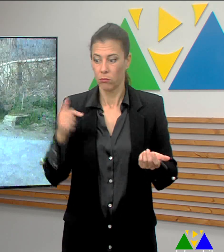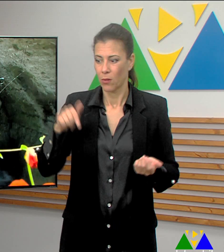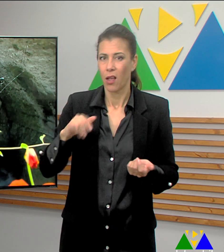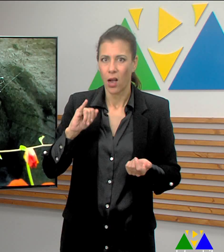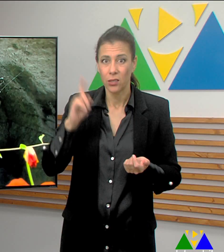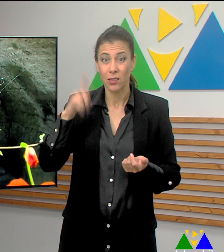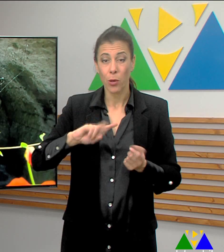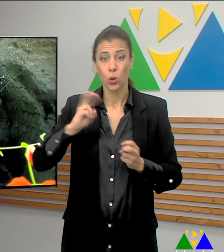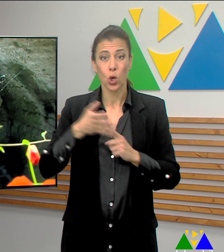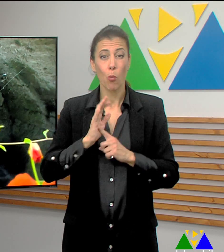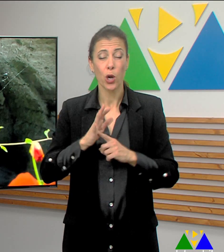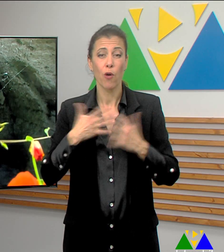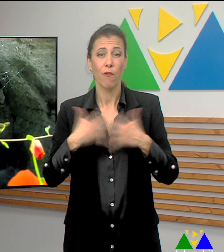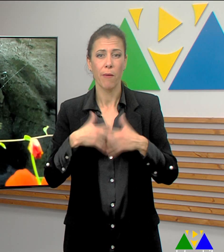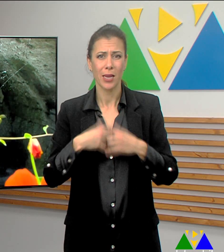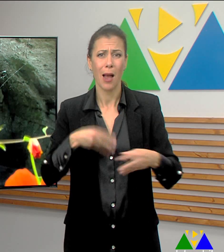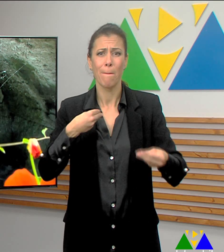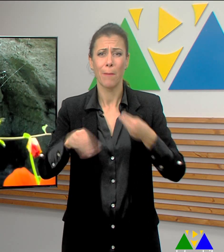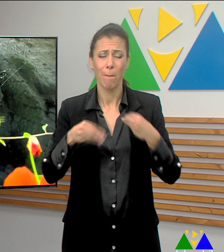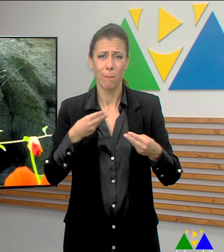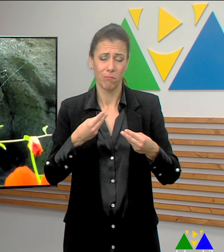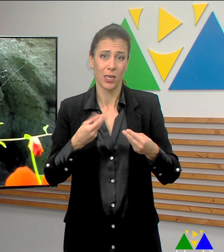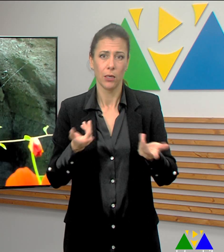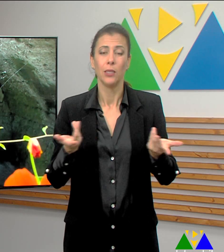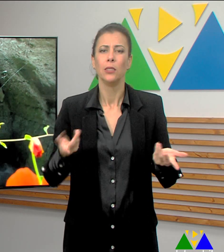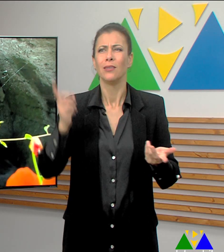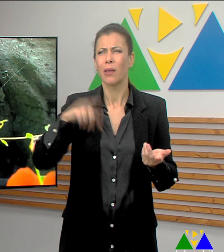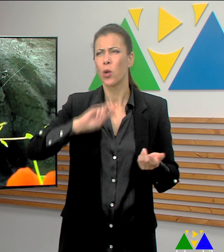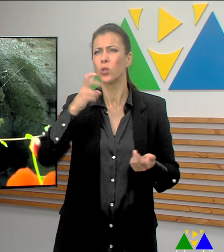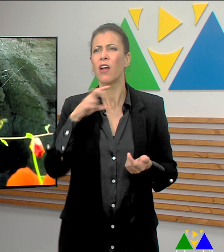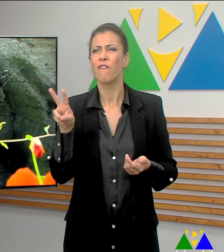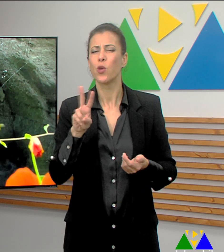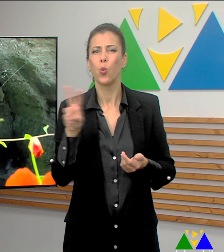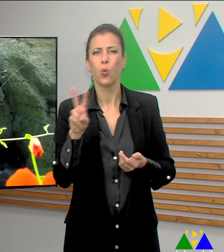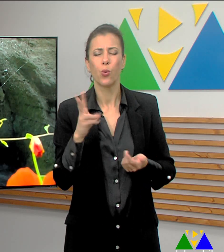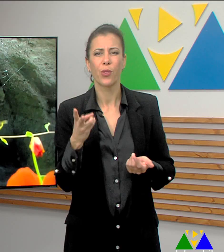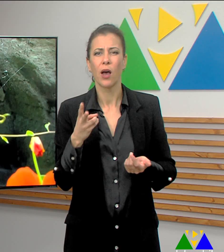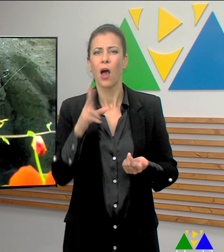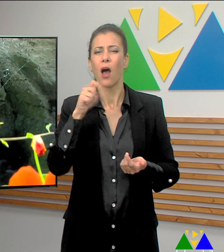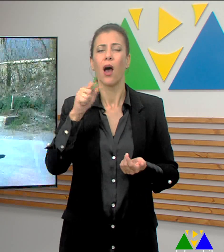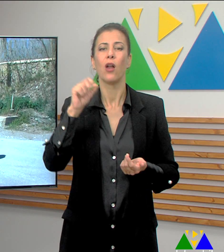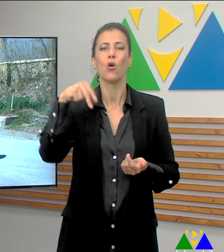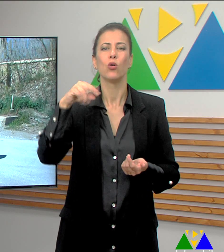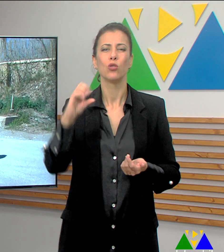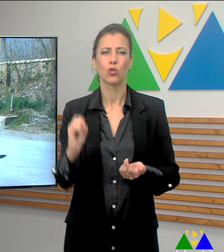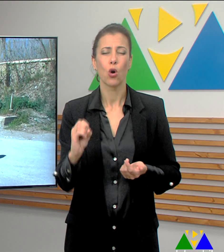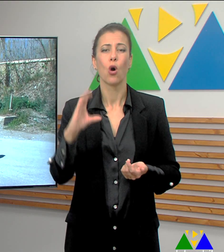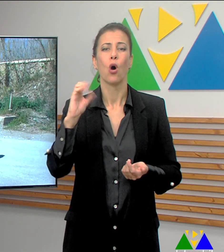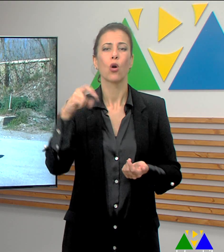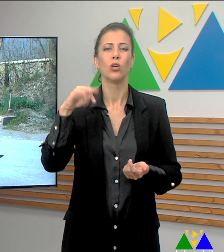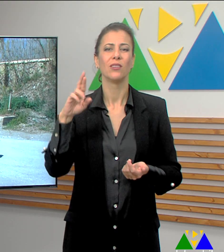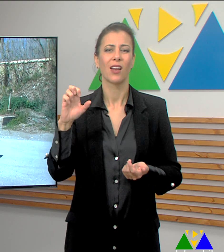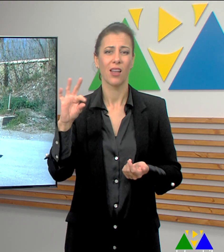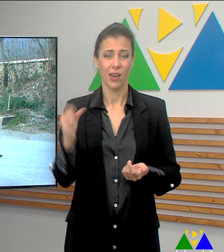fabricaba papel, aparte del que hizo la viuda de Alonso de Contreras, Ana Gutiérrez, que lo hizo